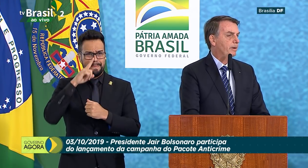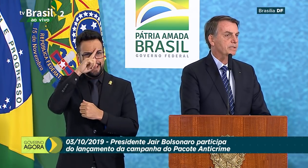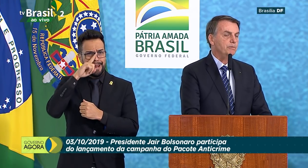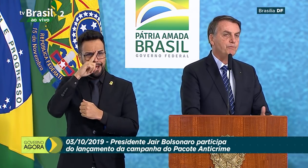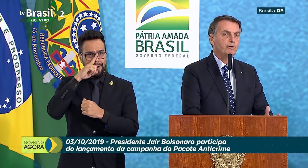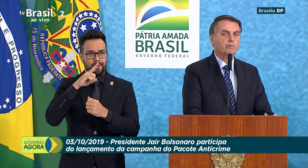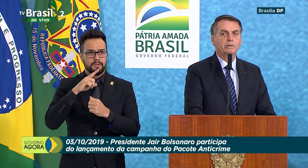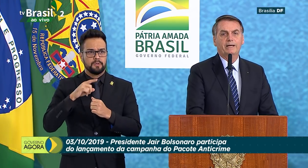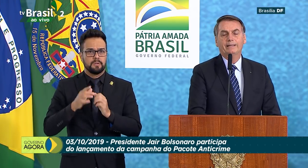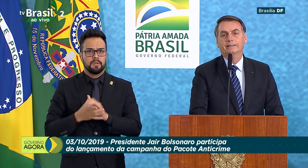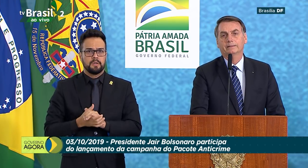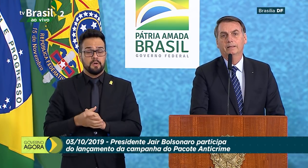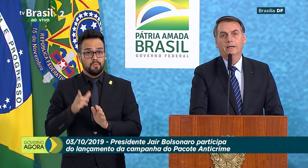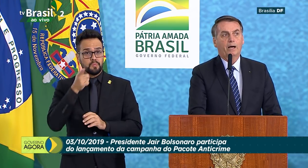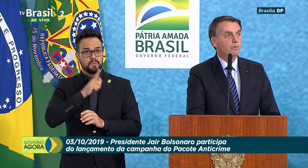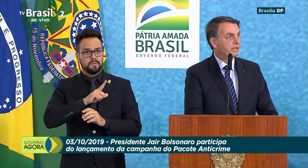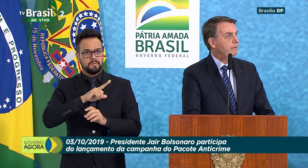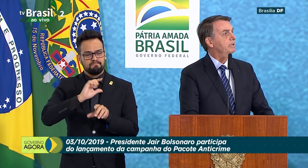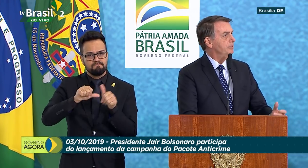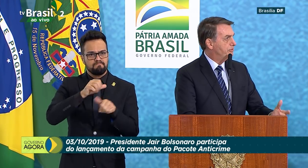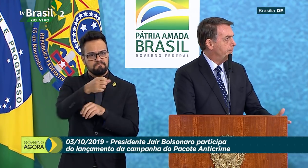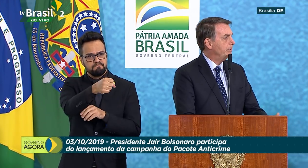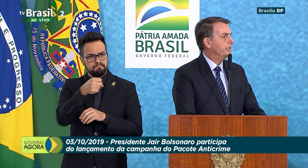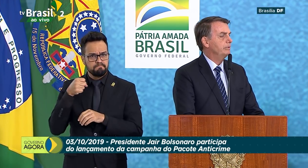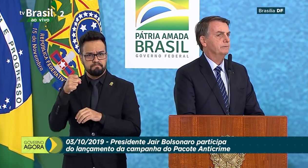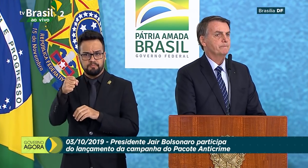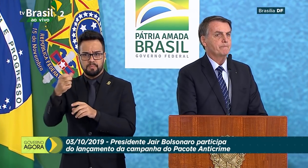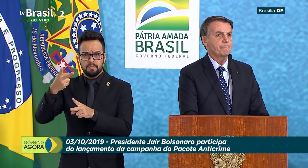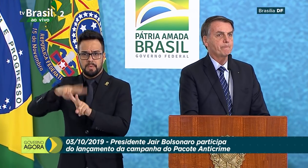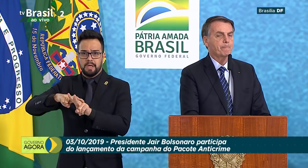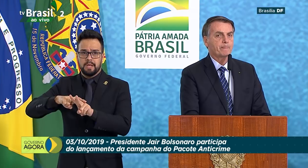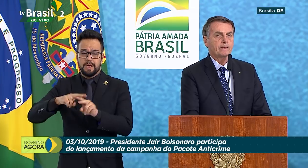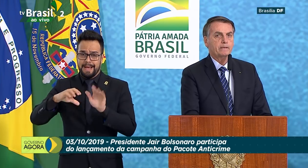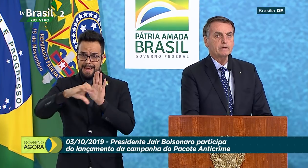cadeia de informação foi cortada, o crime diminuiu.